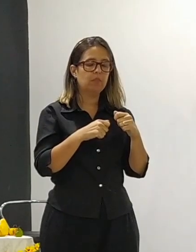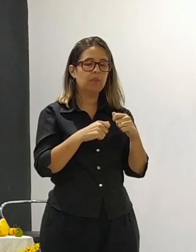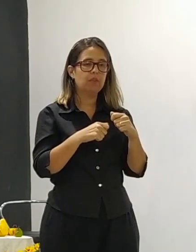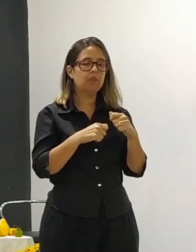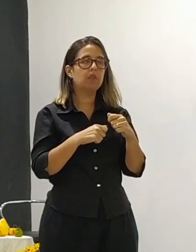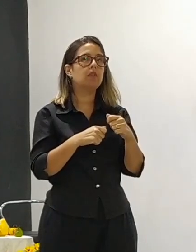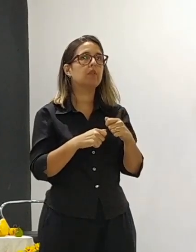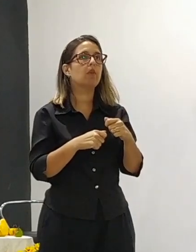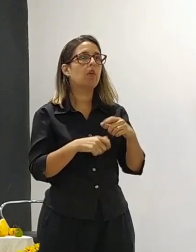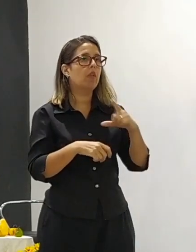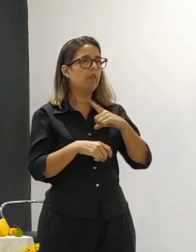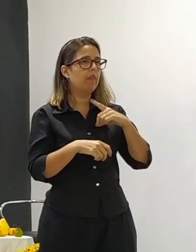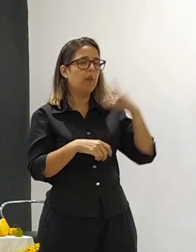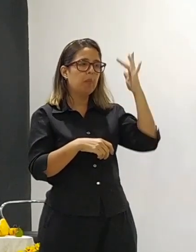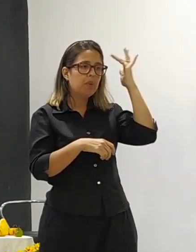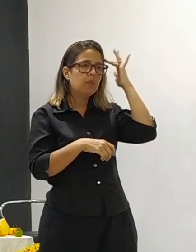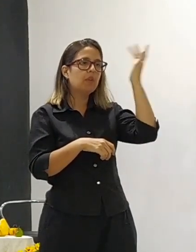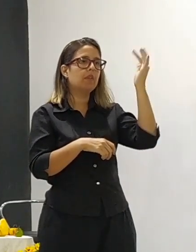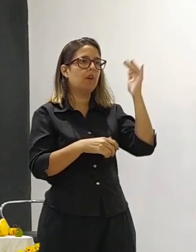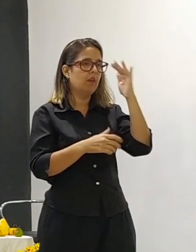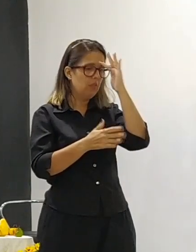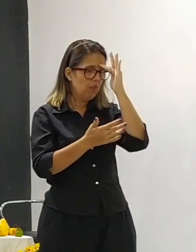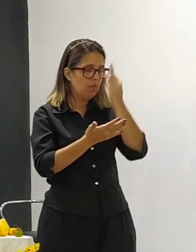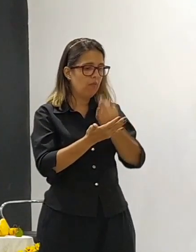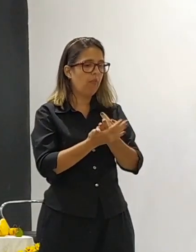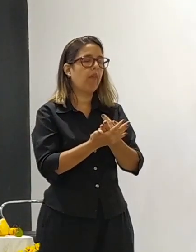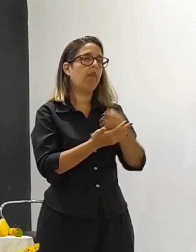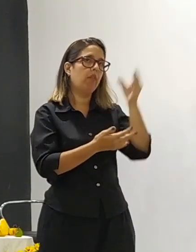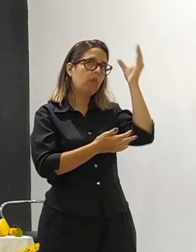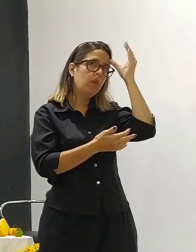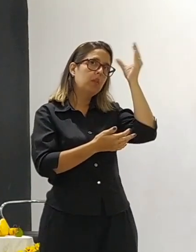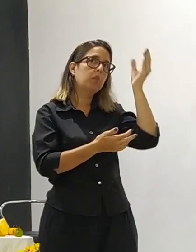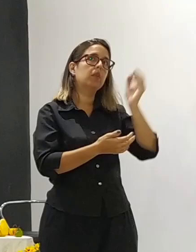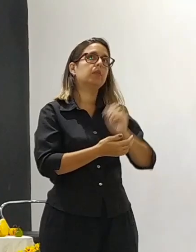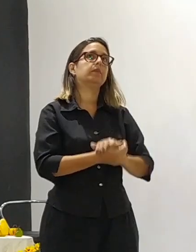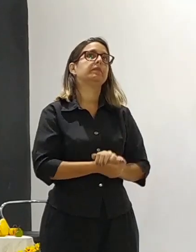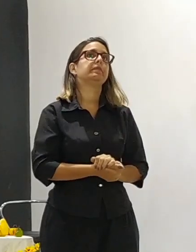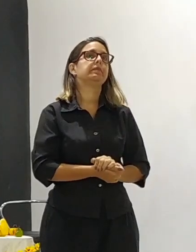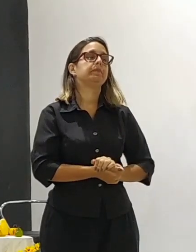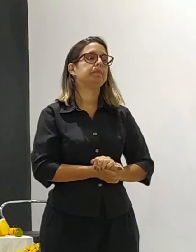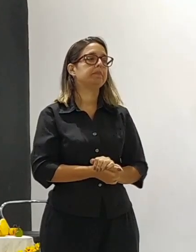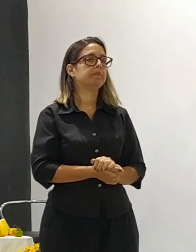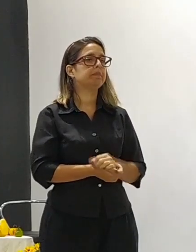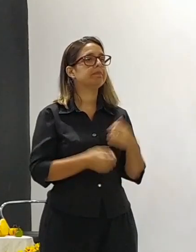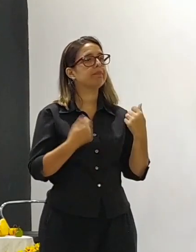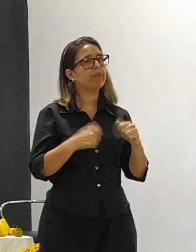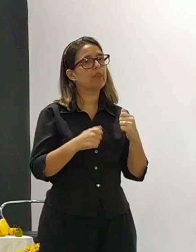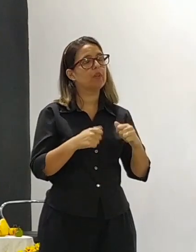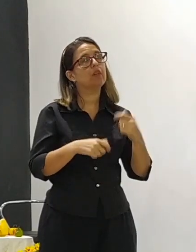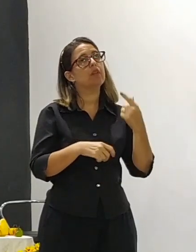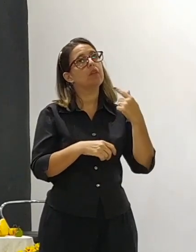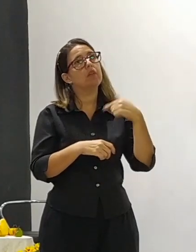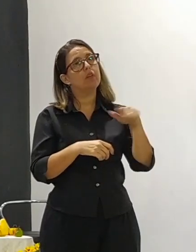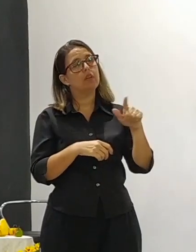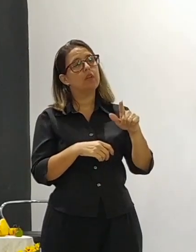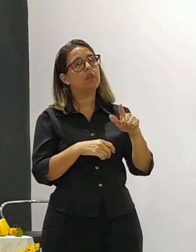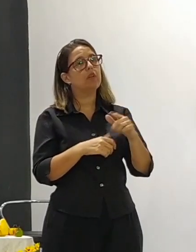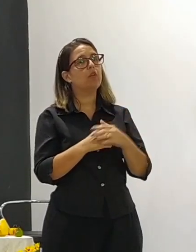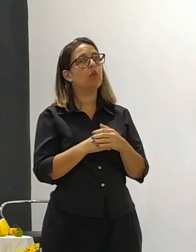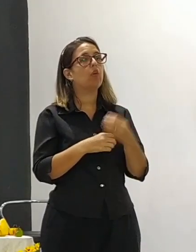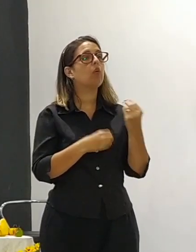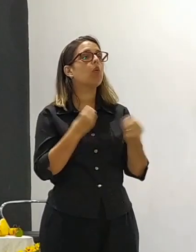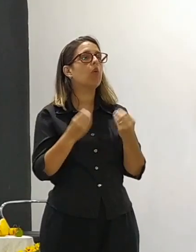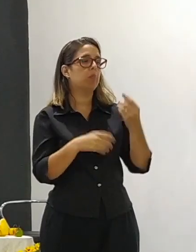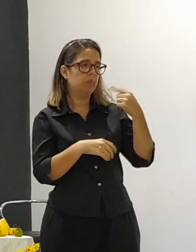menino na fé, no conhecimento. Então eu preciso ir, mas a gente tem que saber como